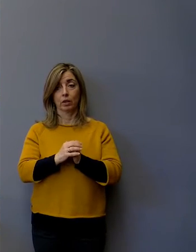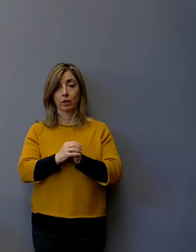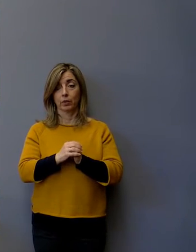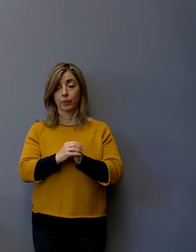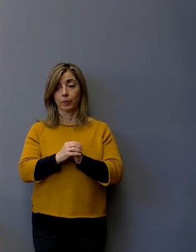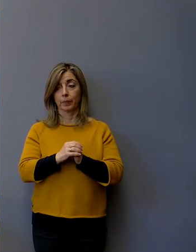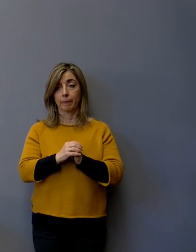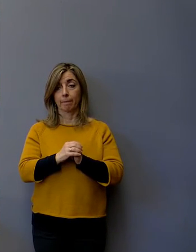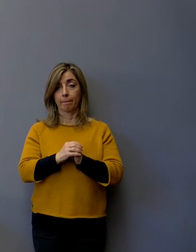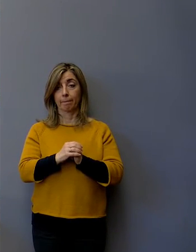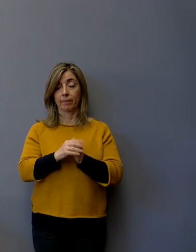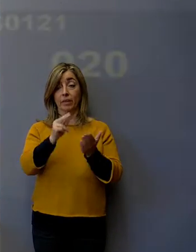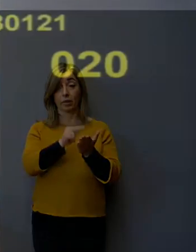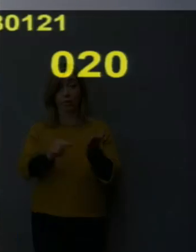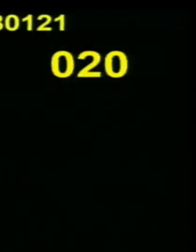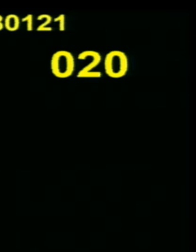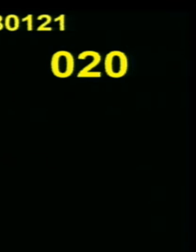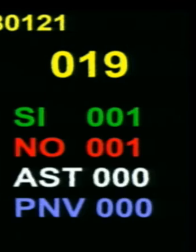si vota